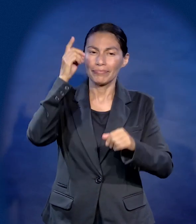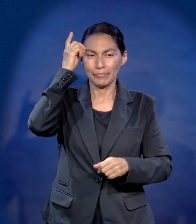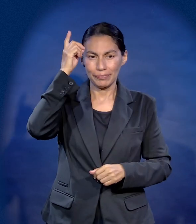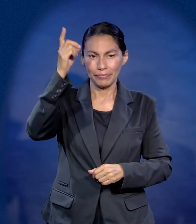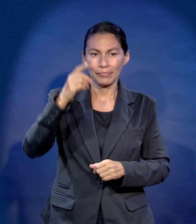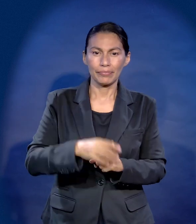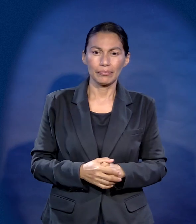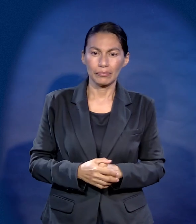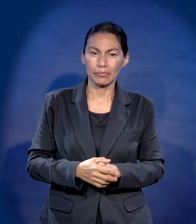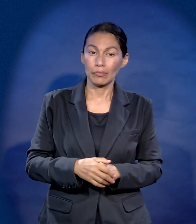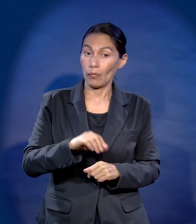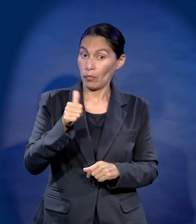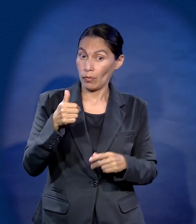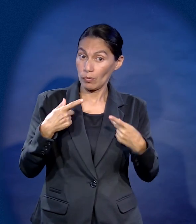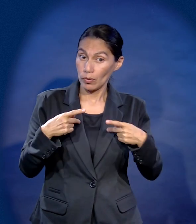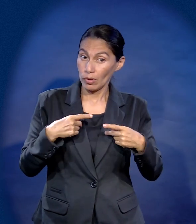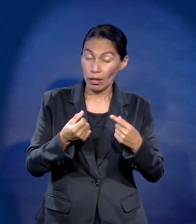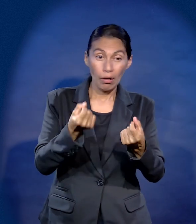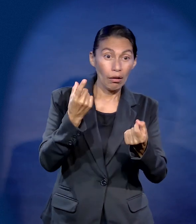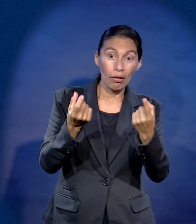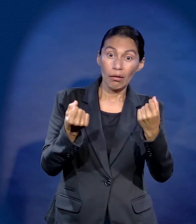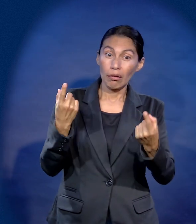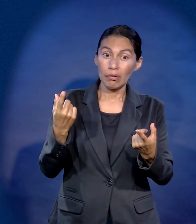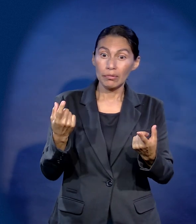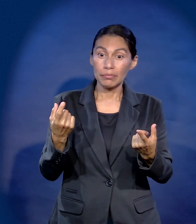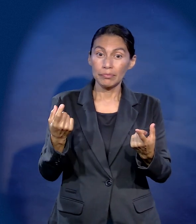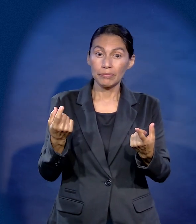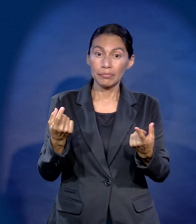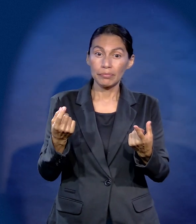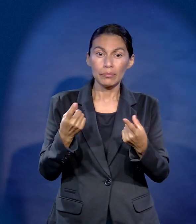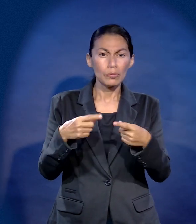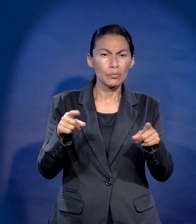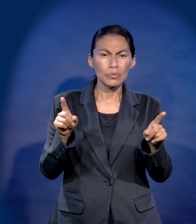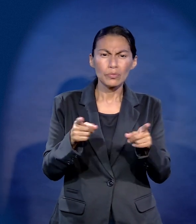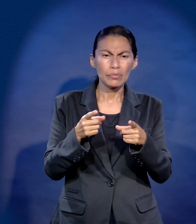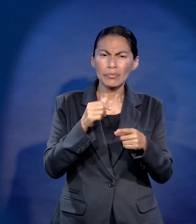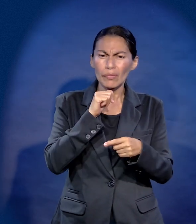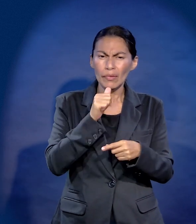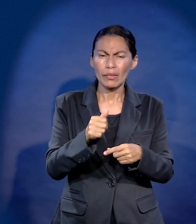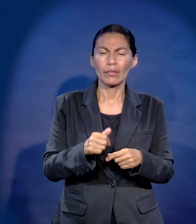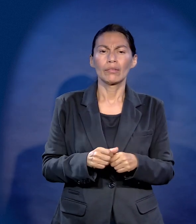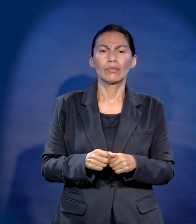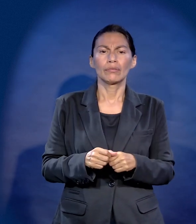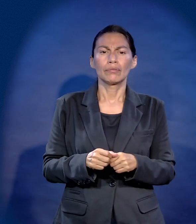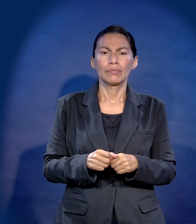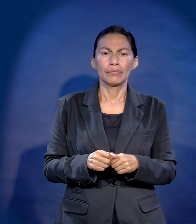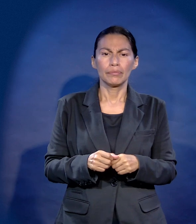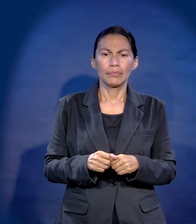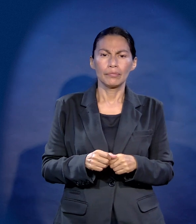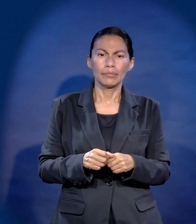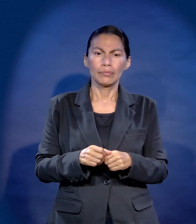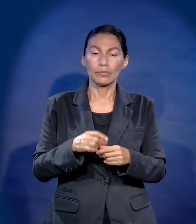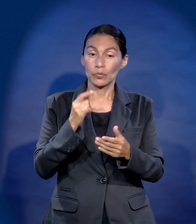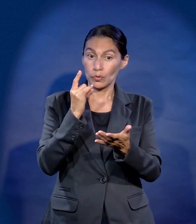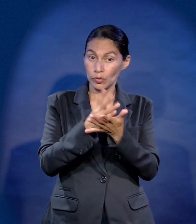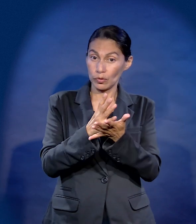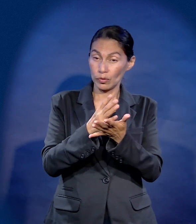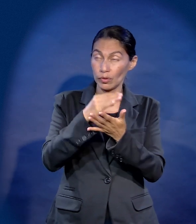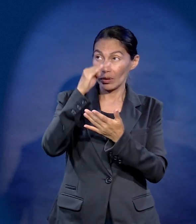hay mucho detrás. Gloria a Dios. ¿Hay alguien más? Póngase en pie. Fíjate bien, no hay música, no hay